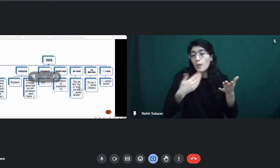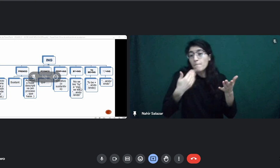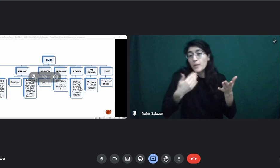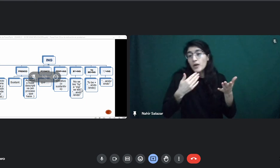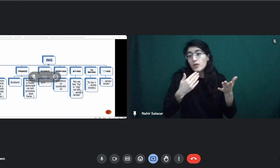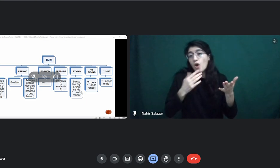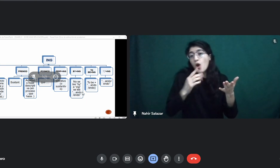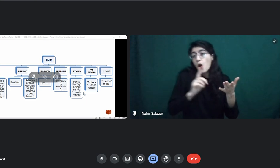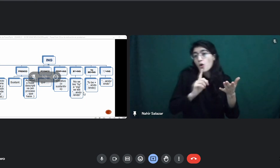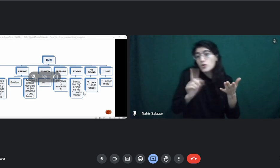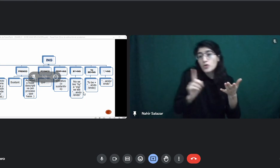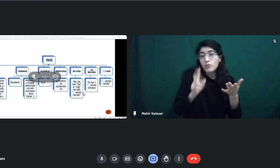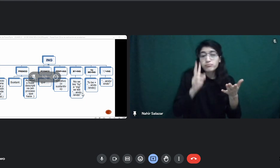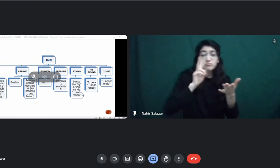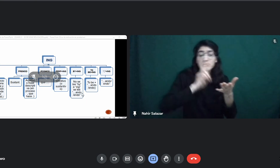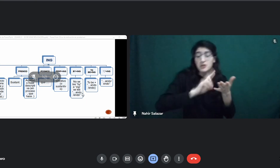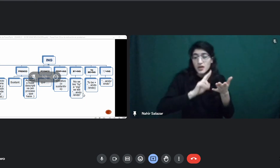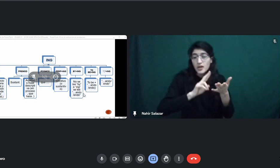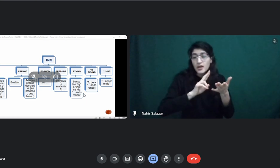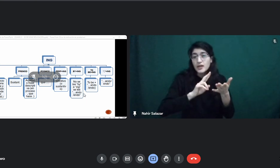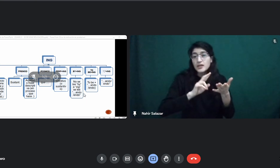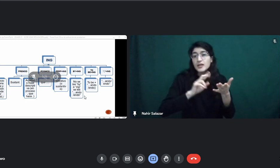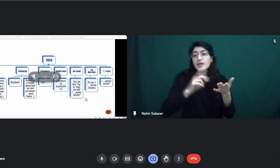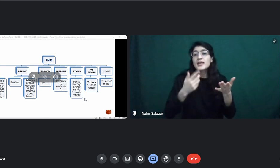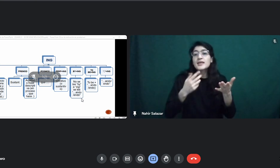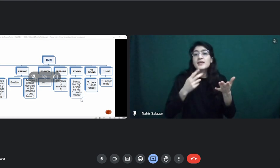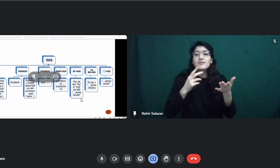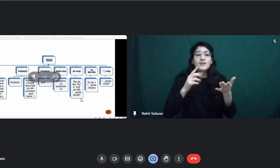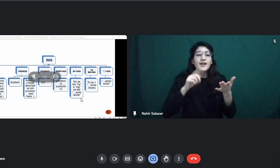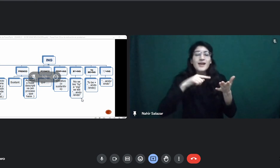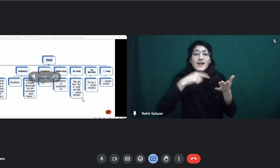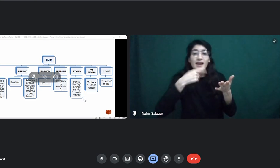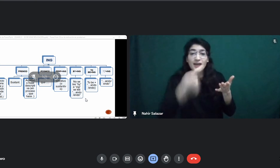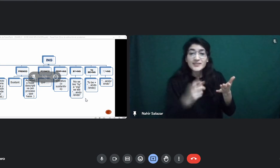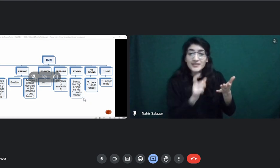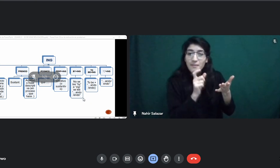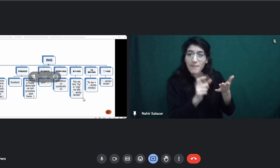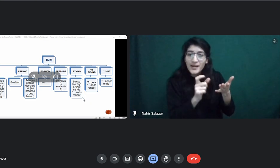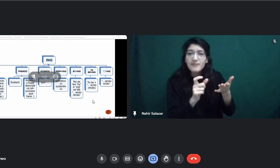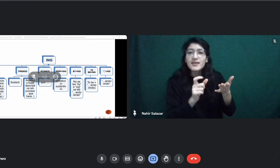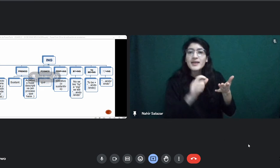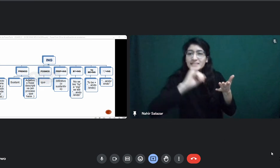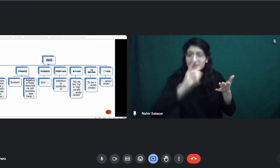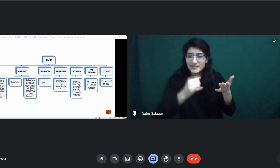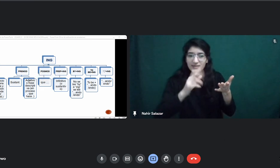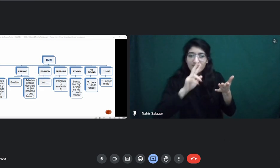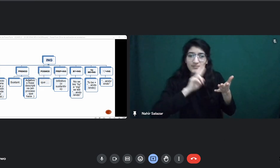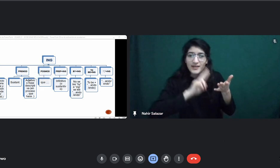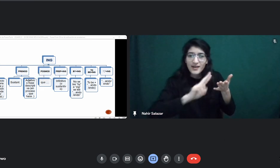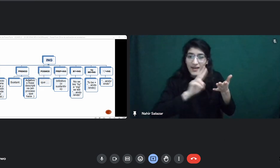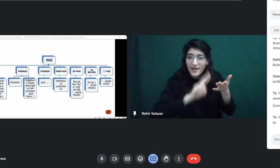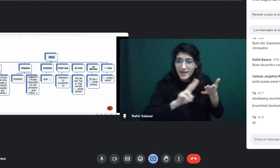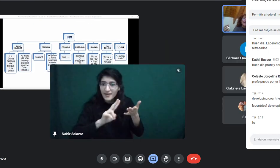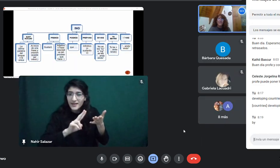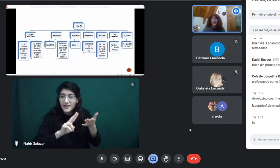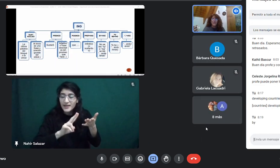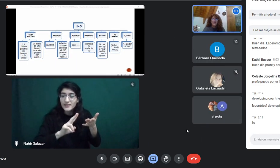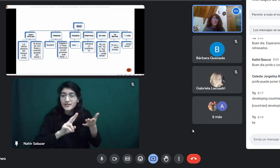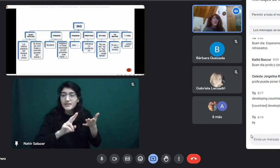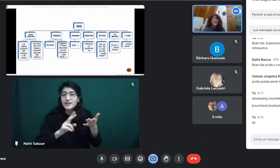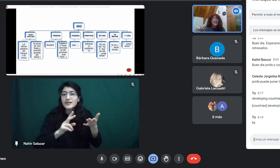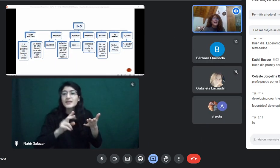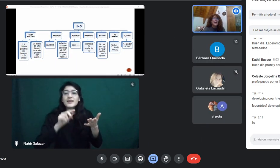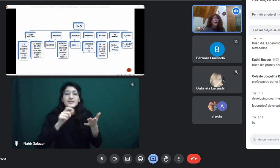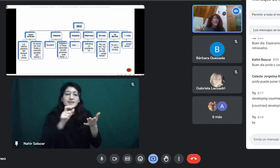que le sigue con ing, leerla terminando en ando, endo, como dice ahí